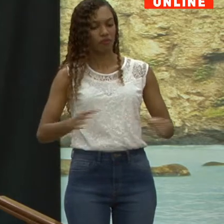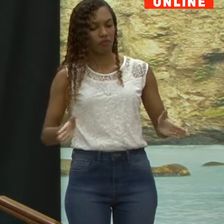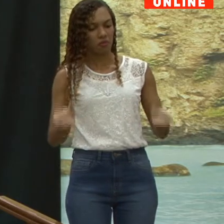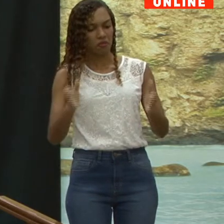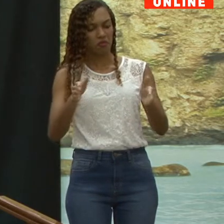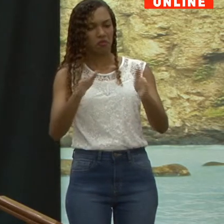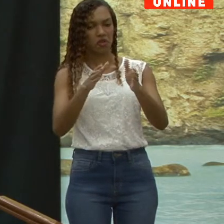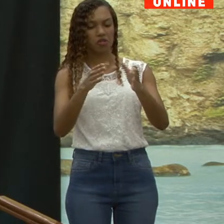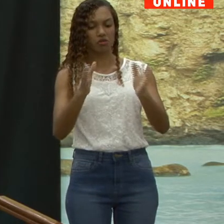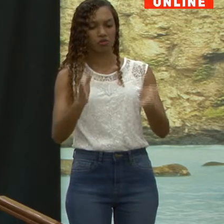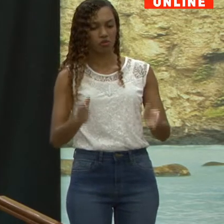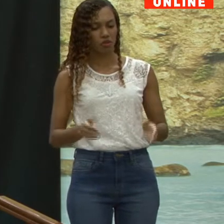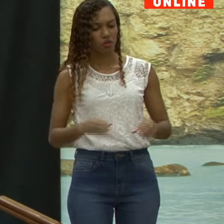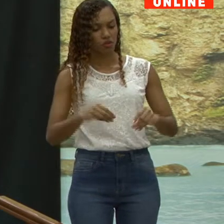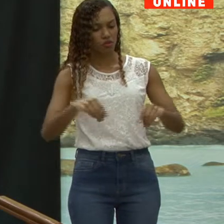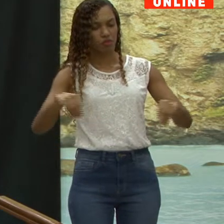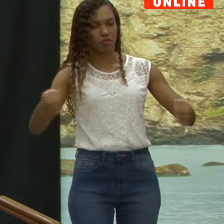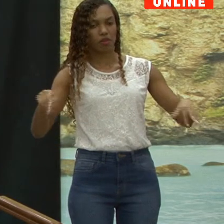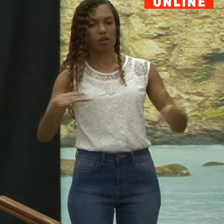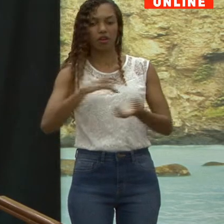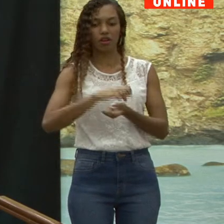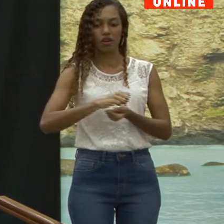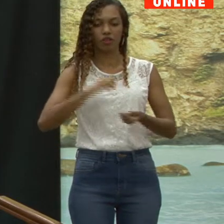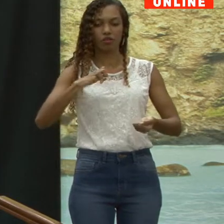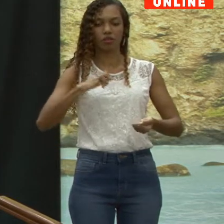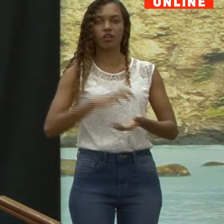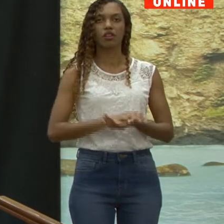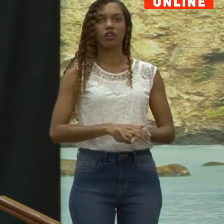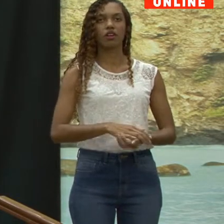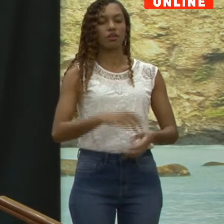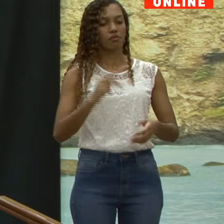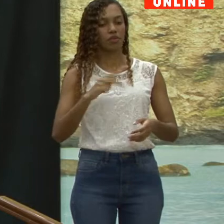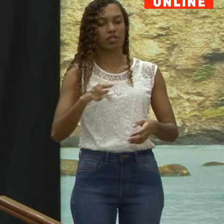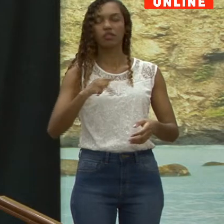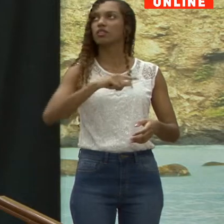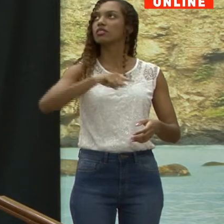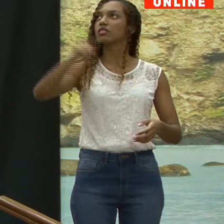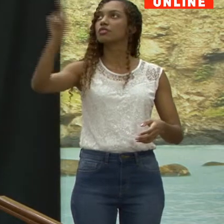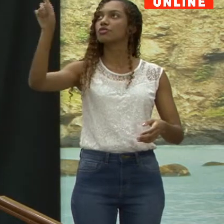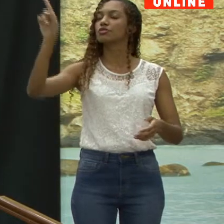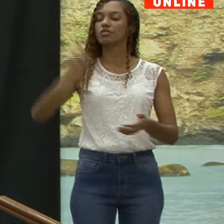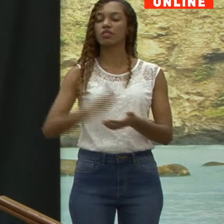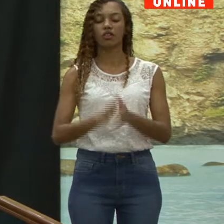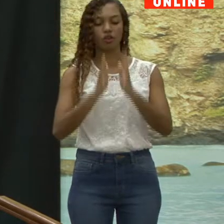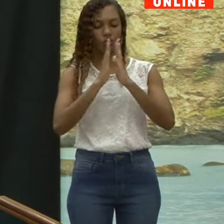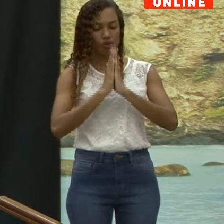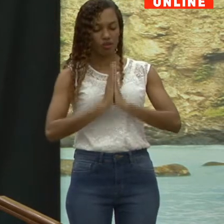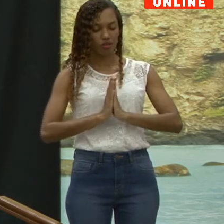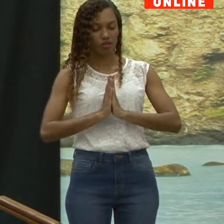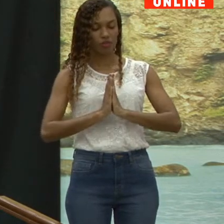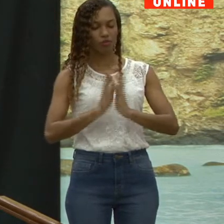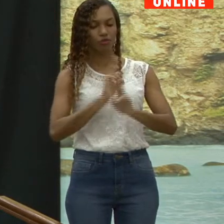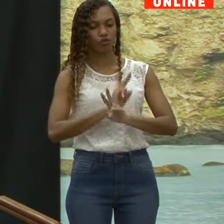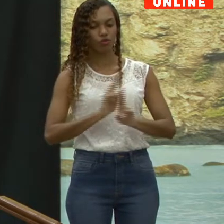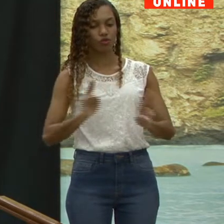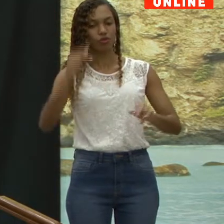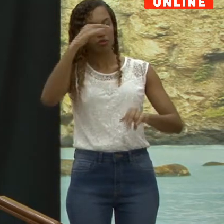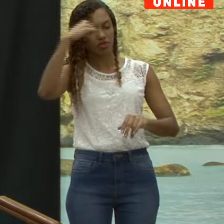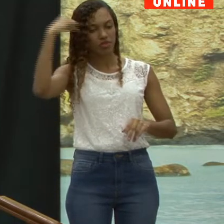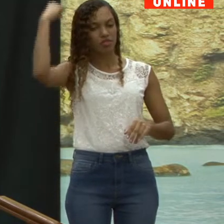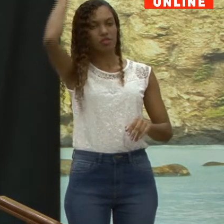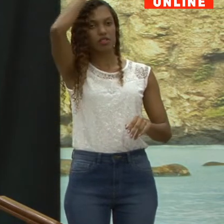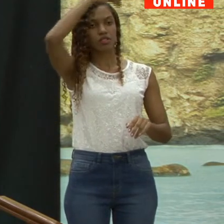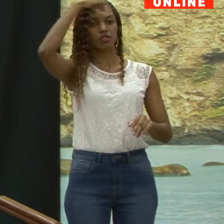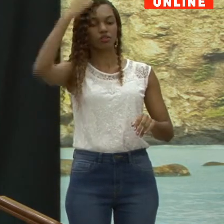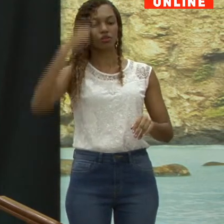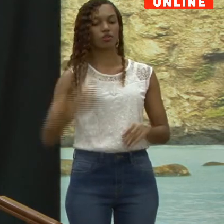do vaso, mas a glória a Ti pertence. E oramos em um nome precioso, em um nome santo, em nome